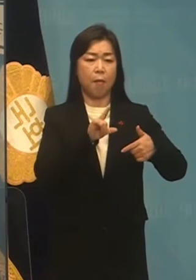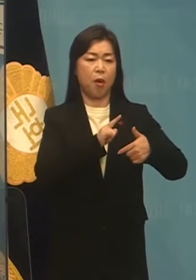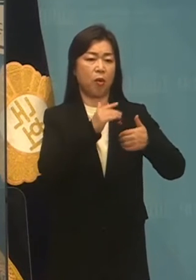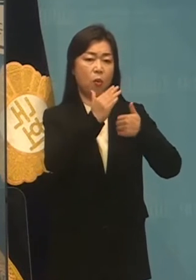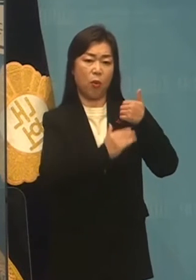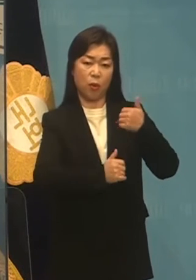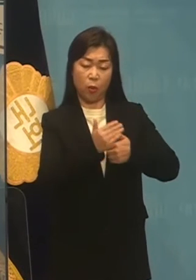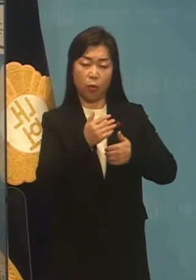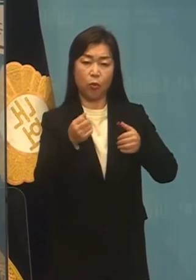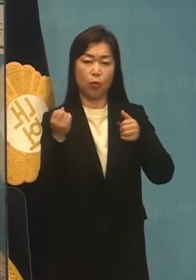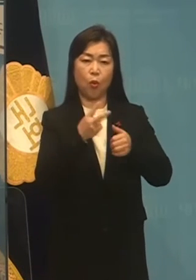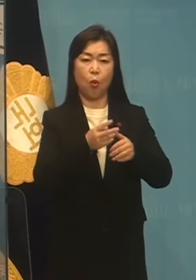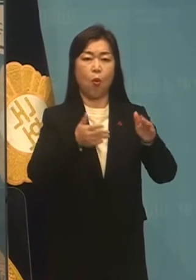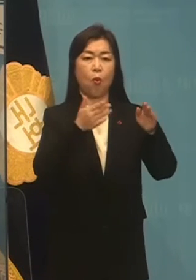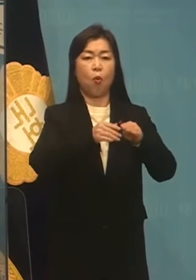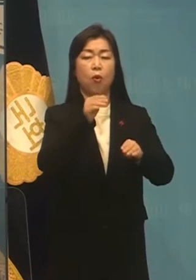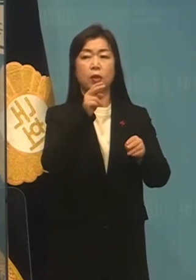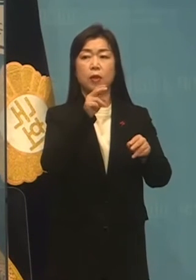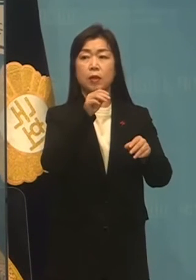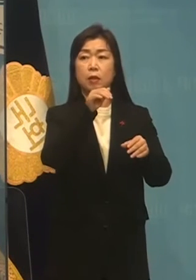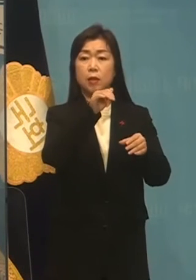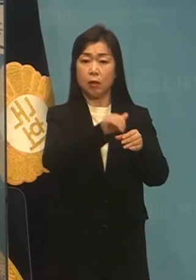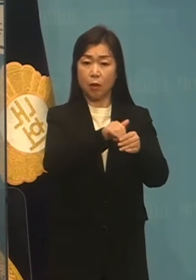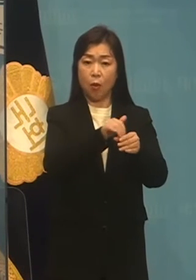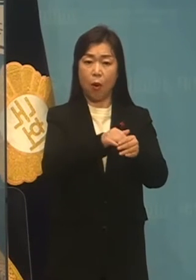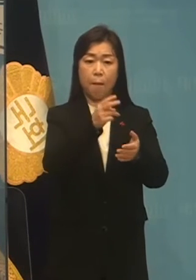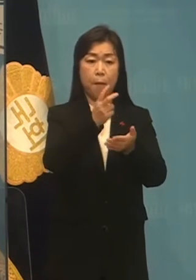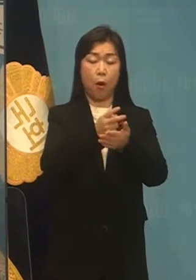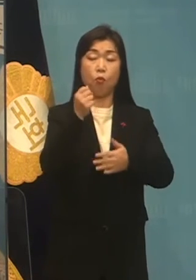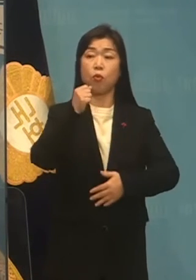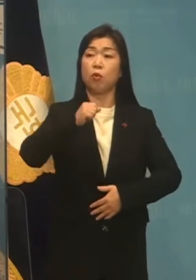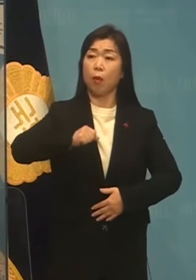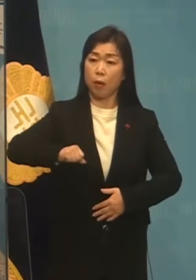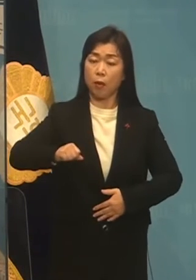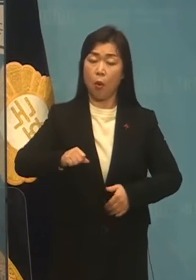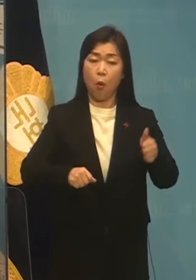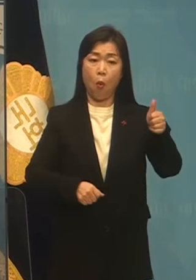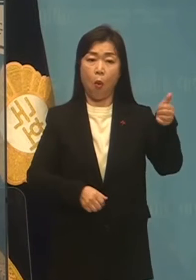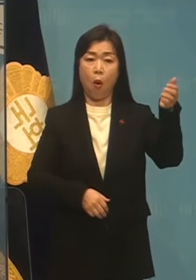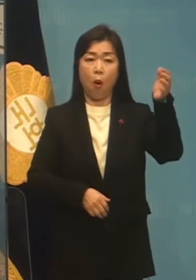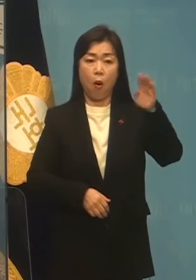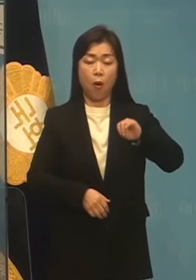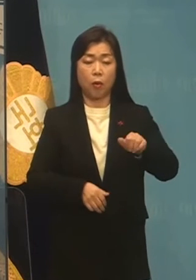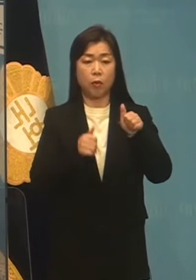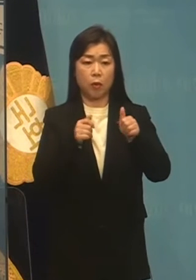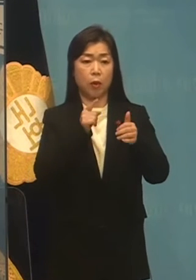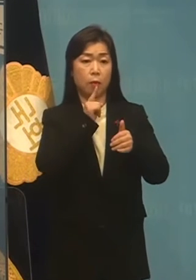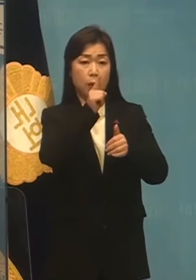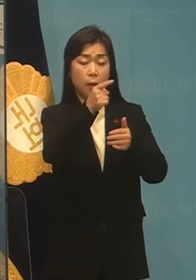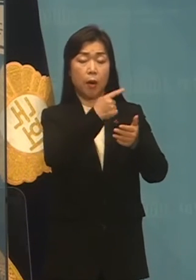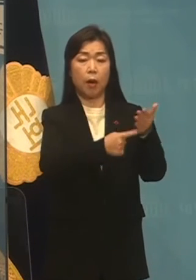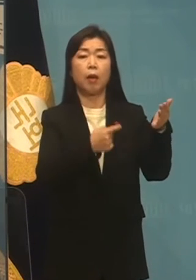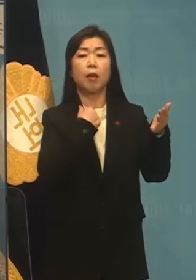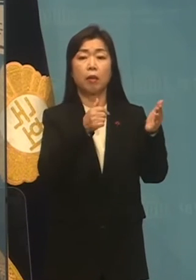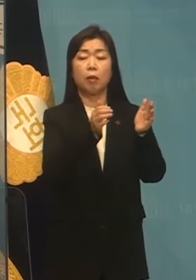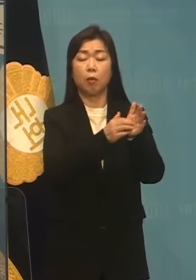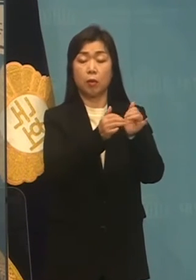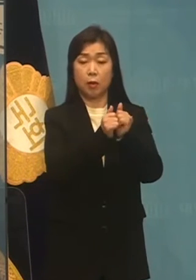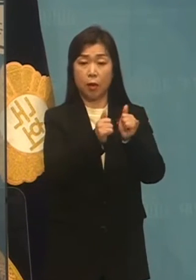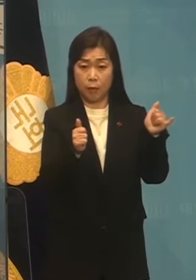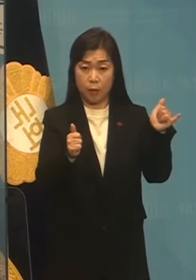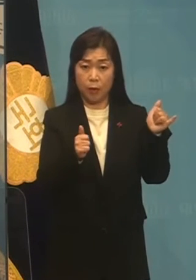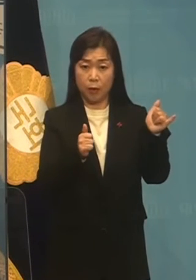명예훼손 및 공직선거법 위반으로 5억의 손배소를 제시한 파렴치한